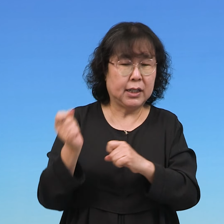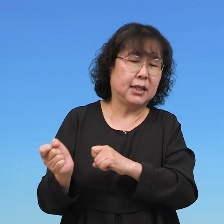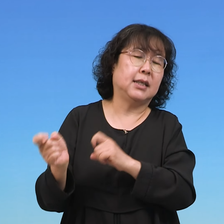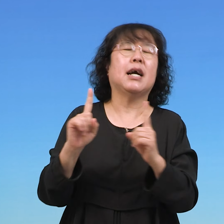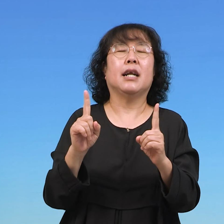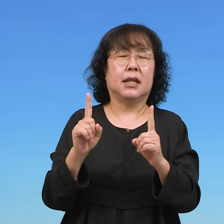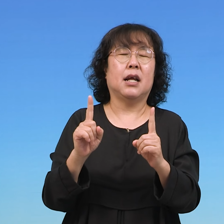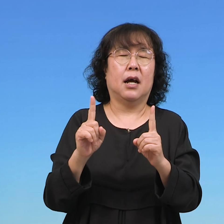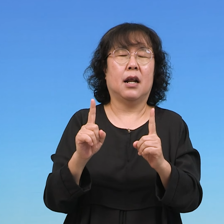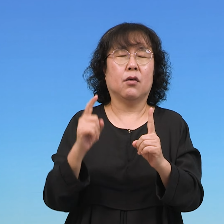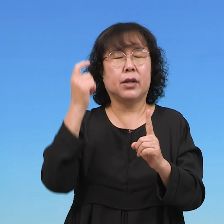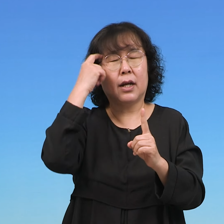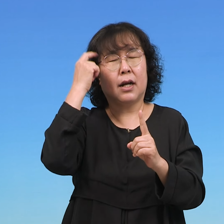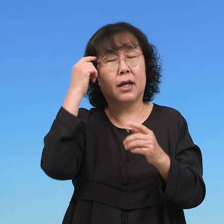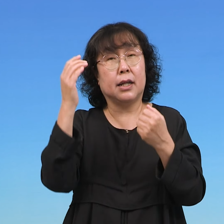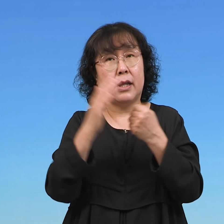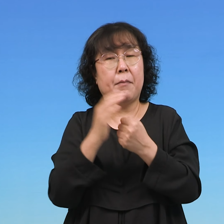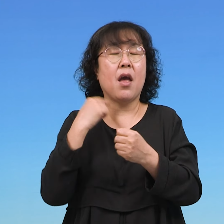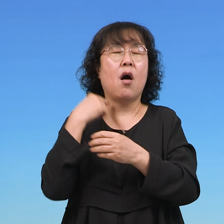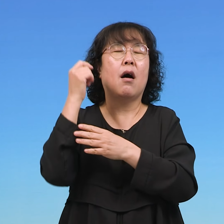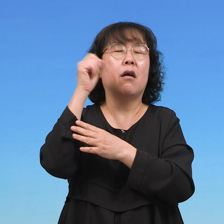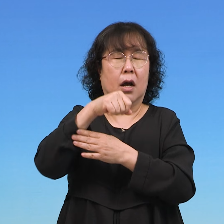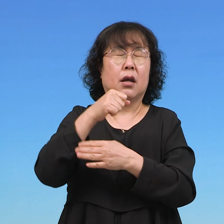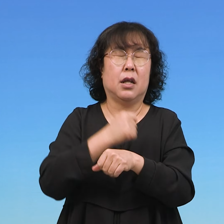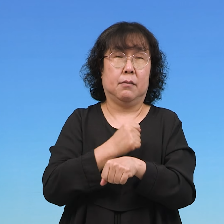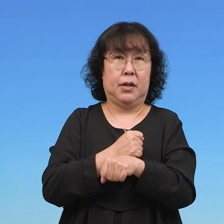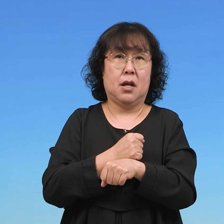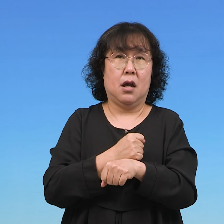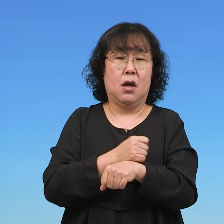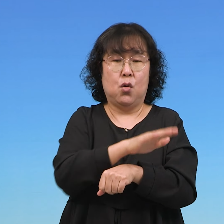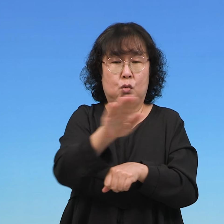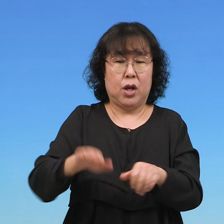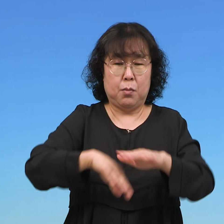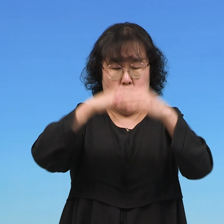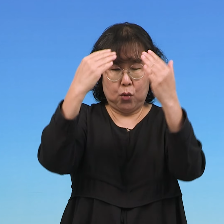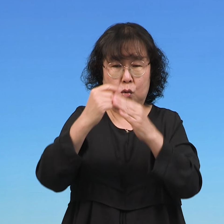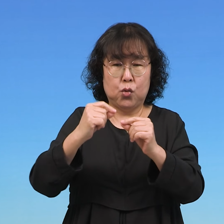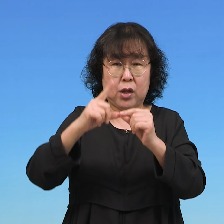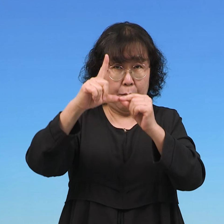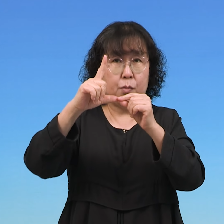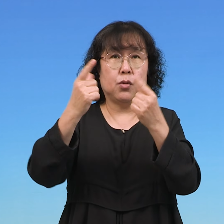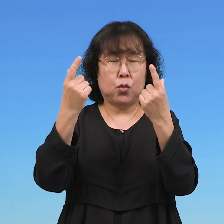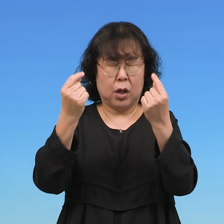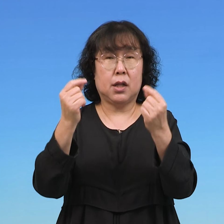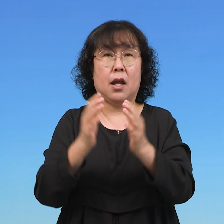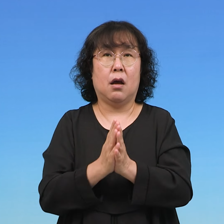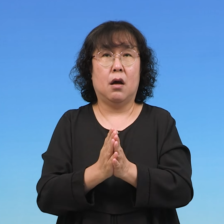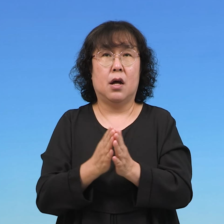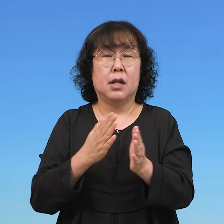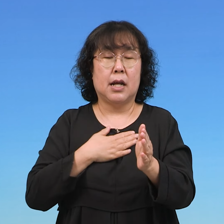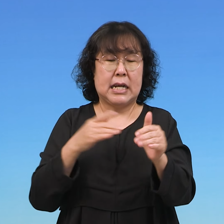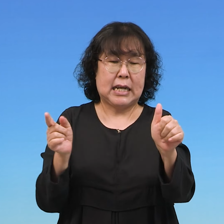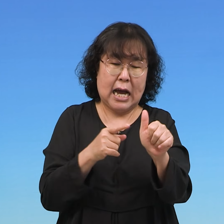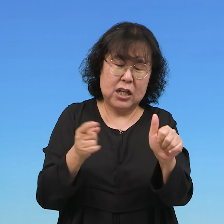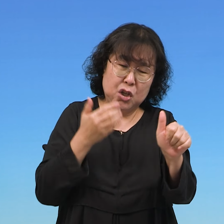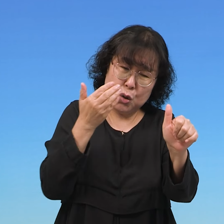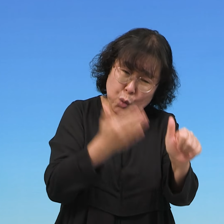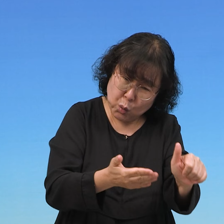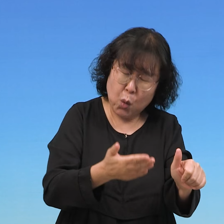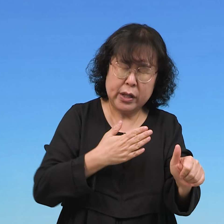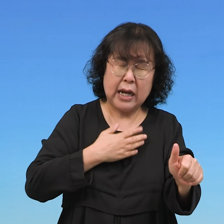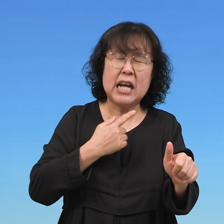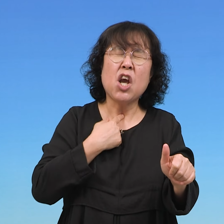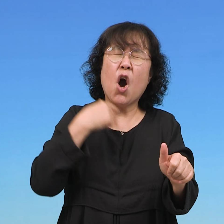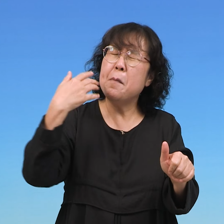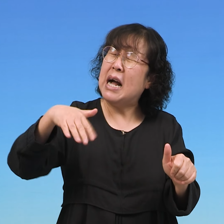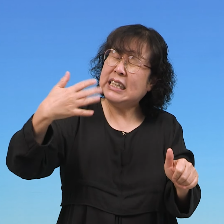사실은요, 저를 포함한 대부분의 죄성을 가진 우리 인간이 다 그런 사람이에요. 아무리 가르쳐도 내가